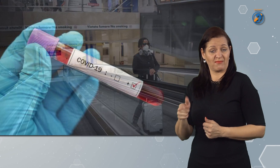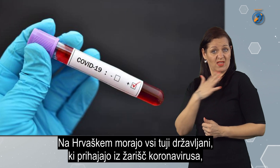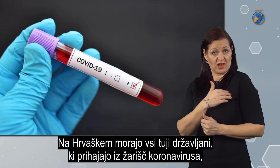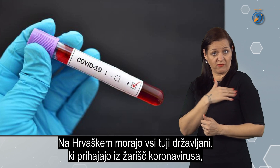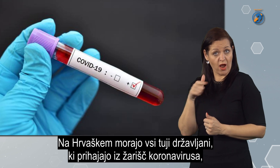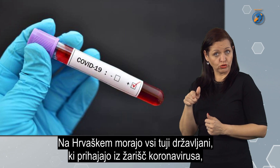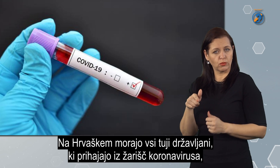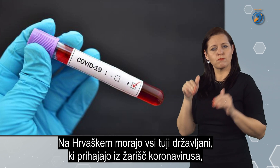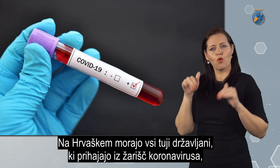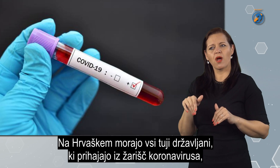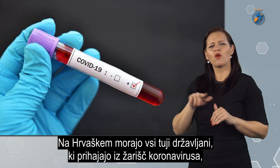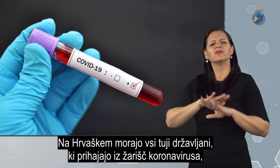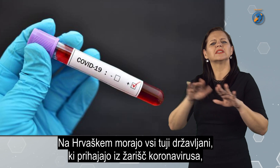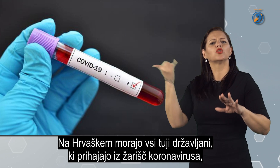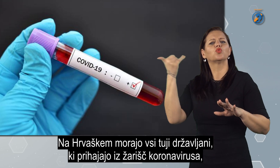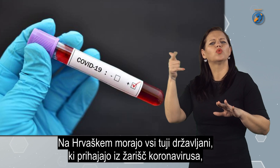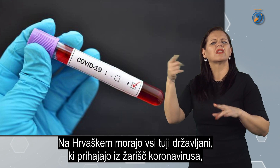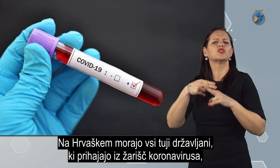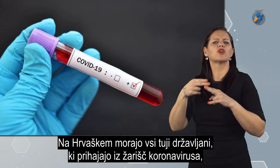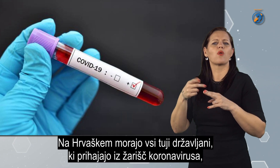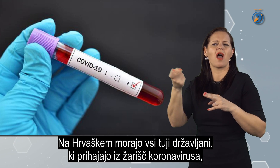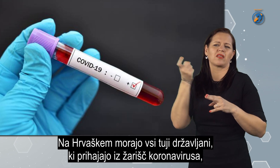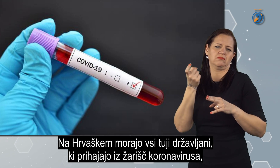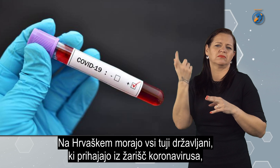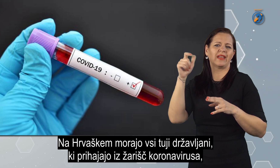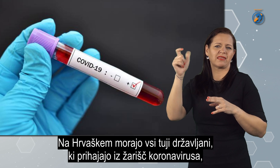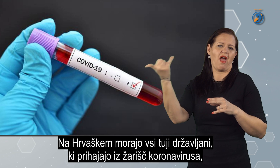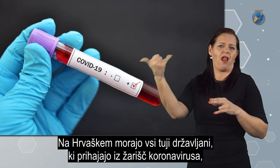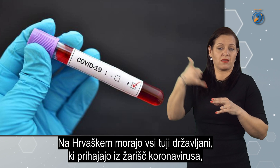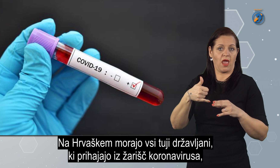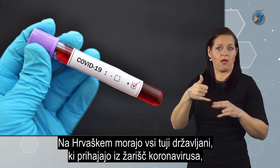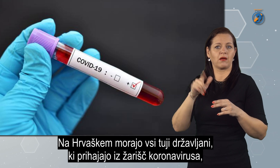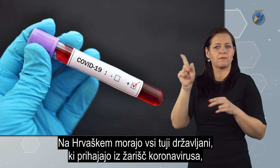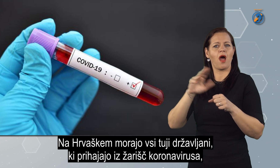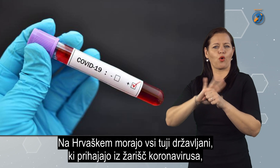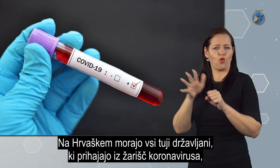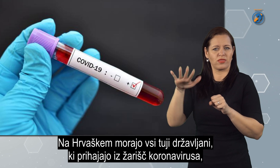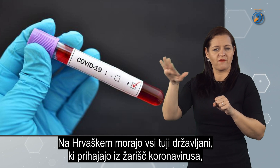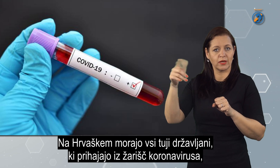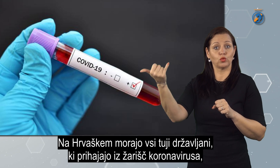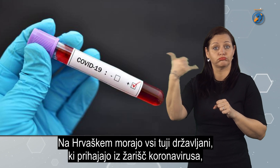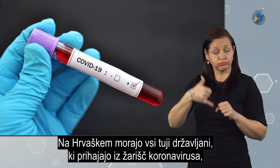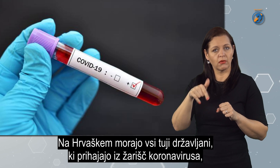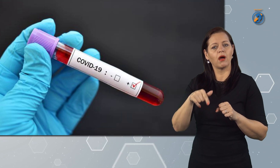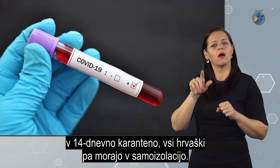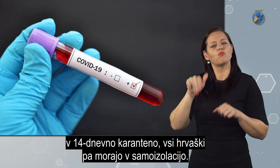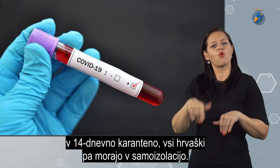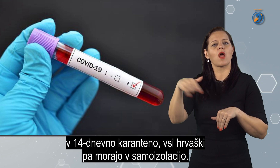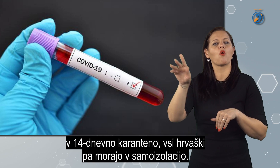Na Hrvaškem morajo vsi tuji državljani, ki prihajajo iz žarišč koronavirusa, v 14-dnevno karanteno.